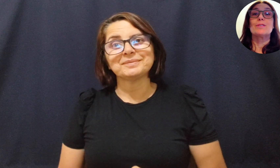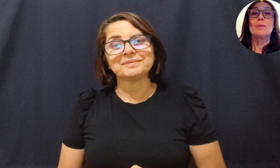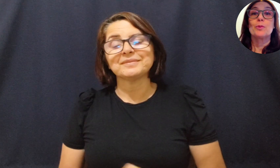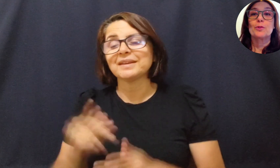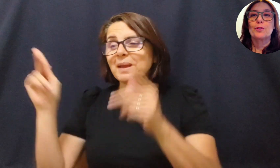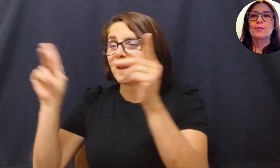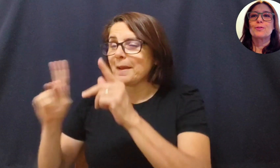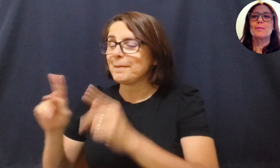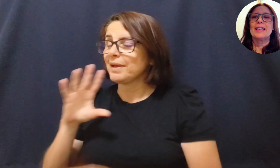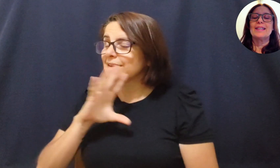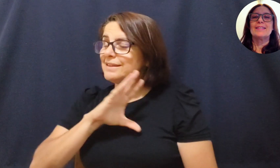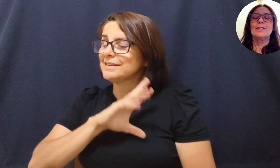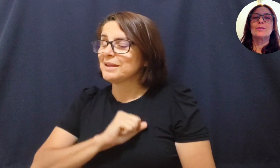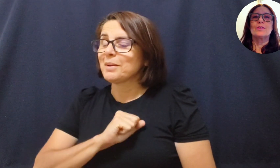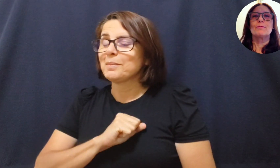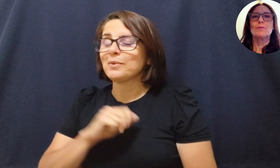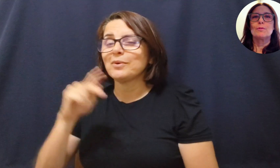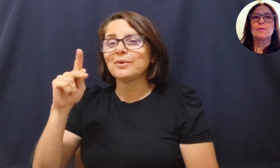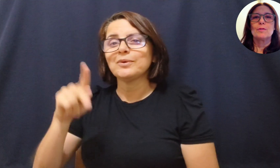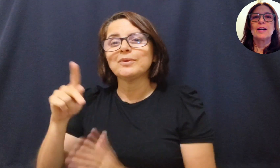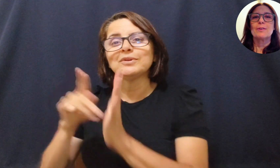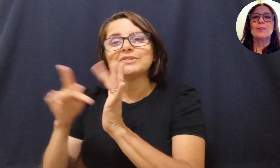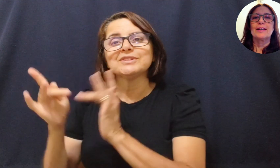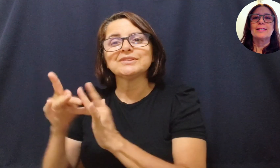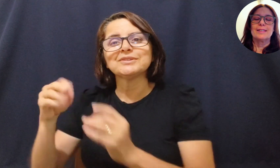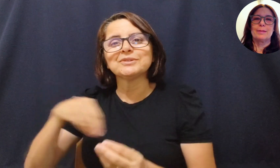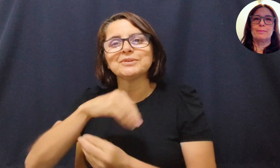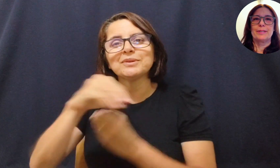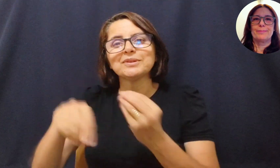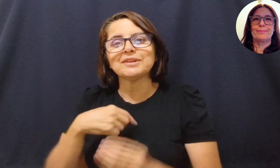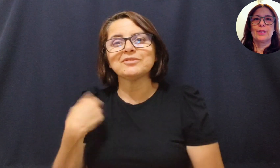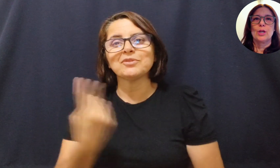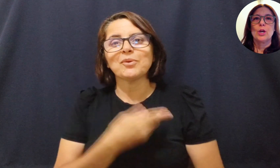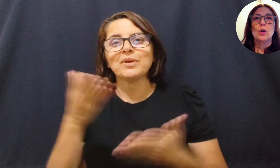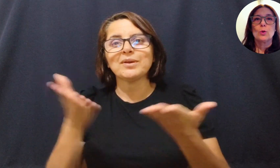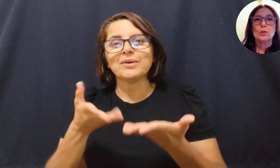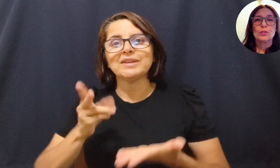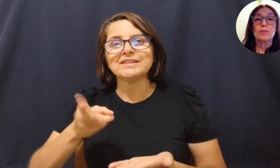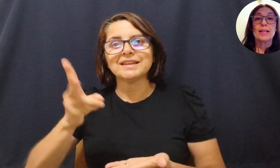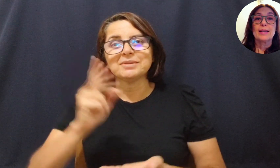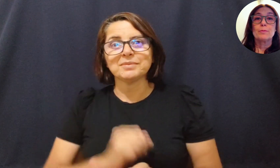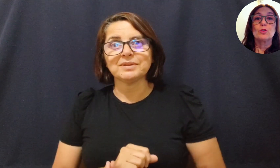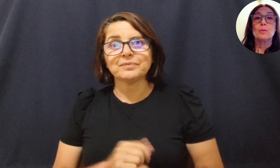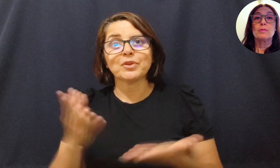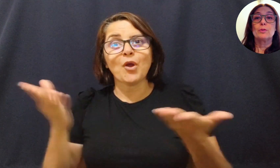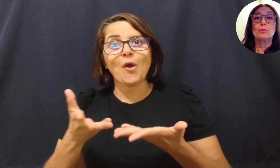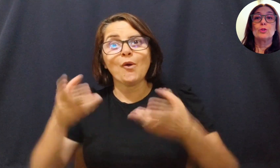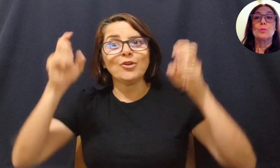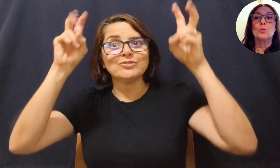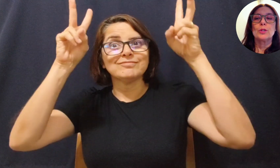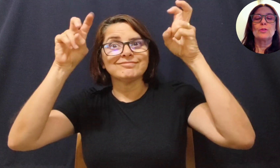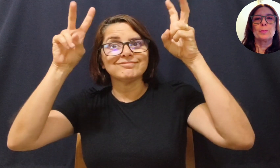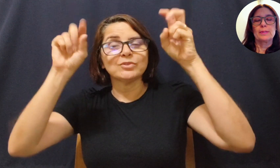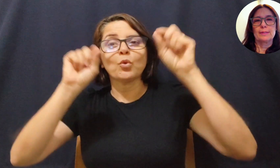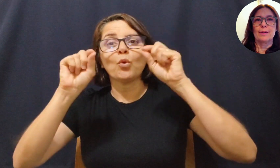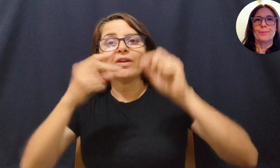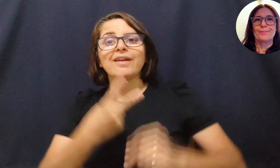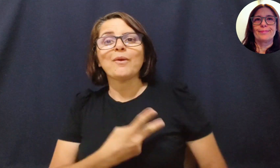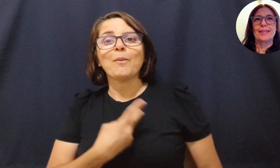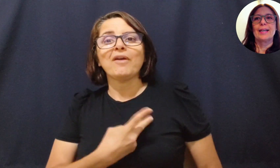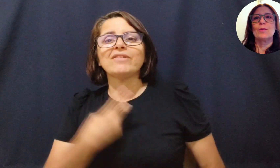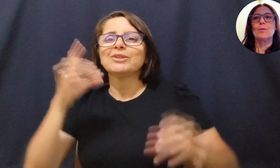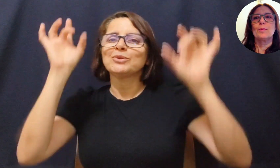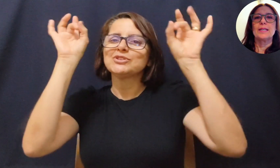Que a paz e o amor do nosso Mestre nos envolvam agora e sempre. Hoje falaremos de uma virtude muito